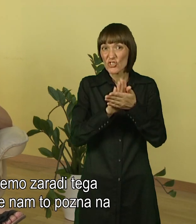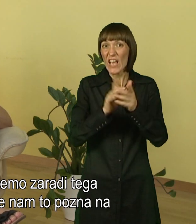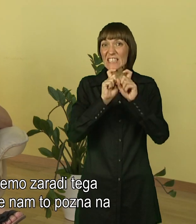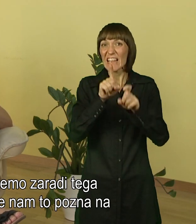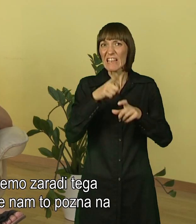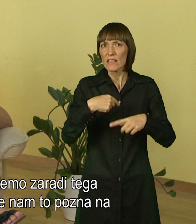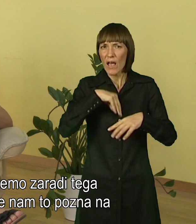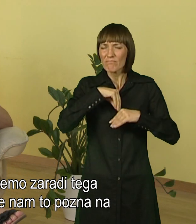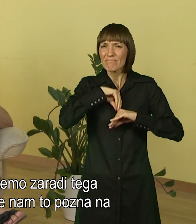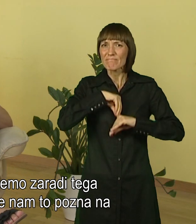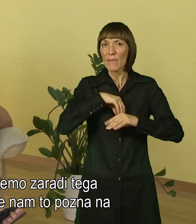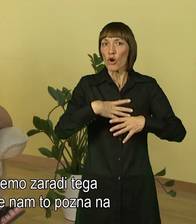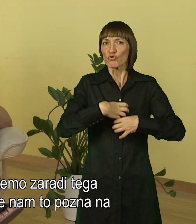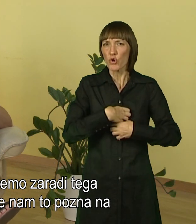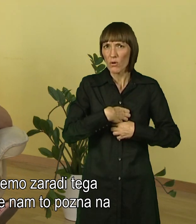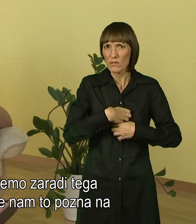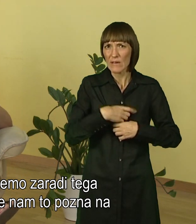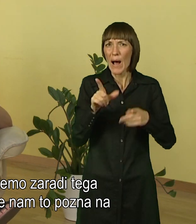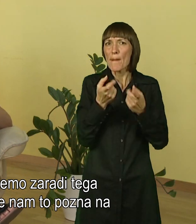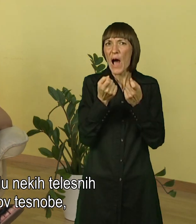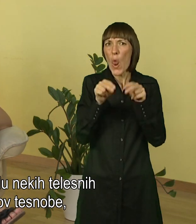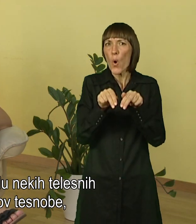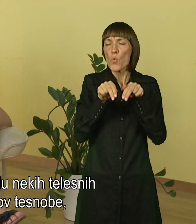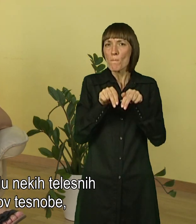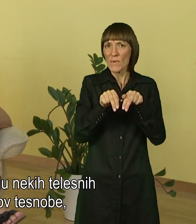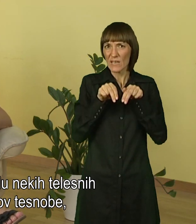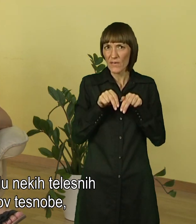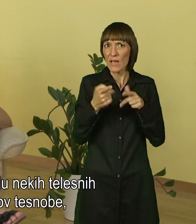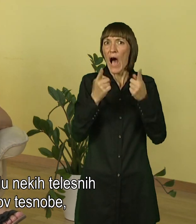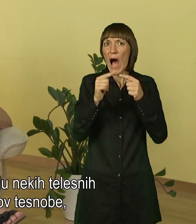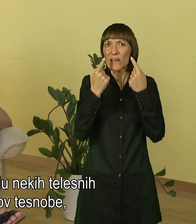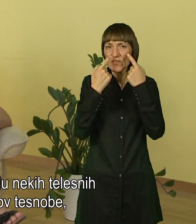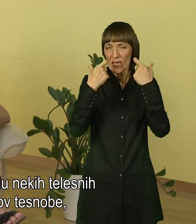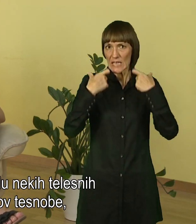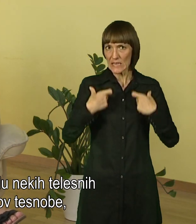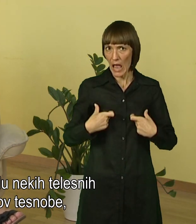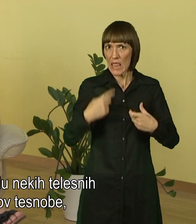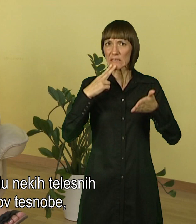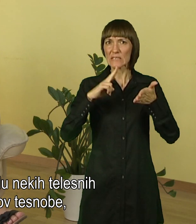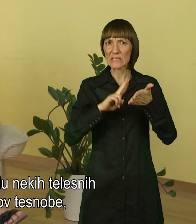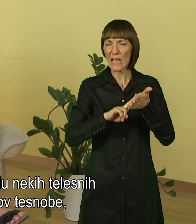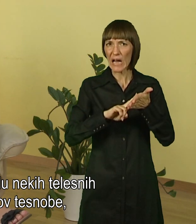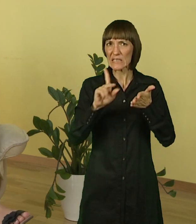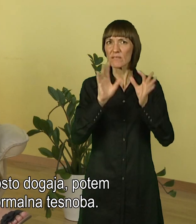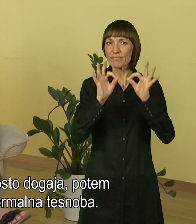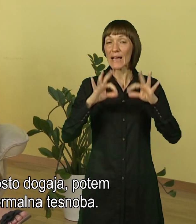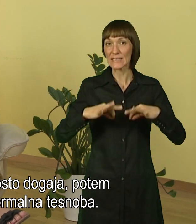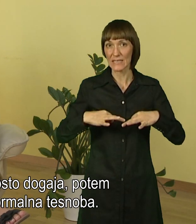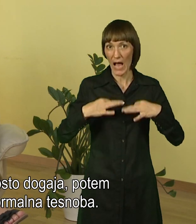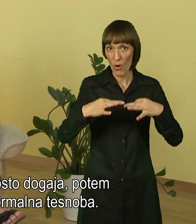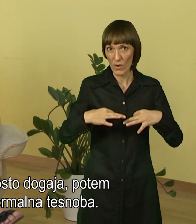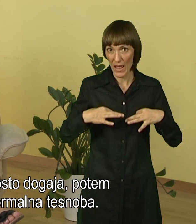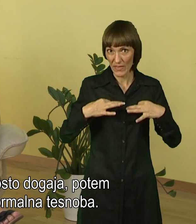tega izogibati, ali pa se nam to pozna na telesu, v smislu nekih telesnih simptomov tesnobe, ne, kar se